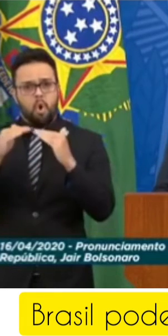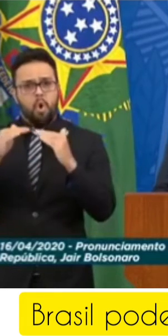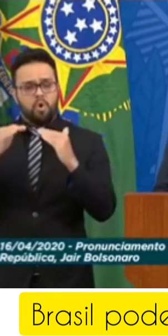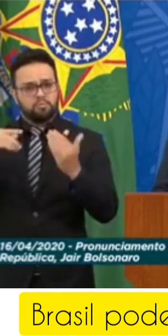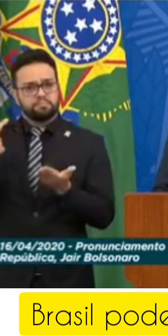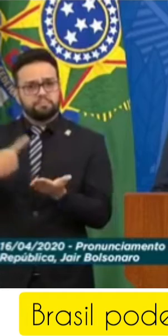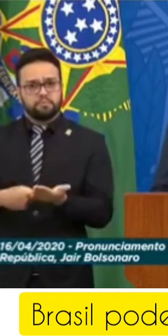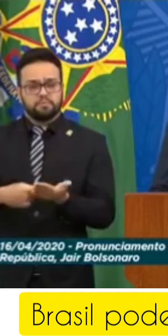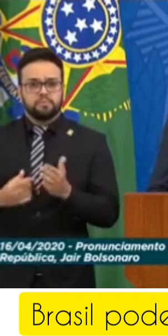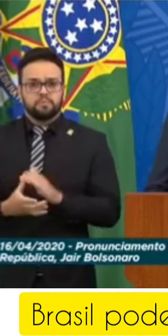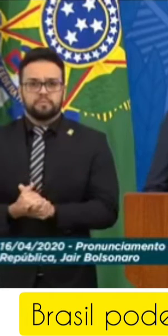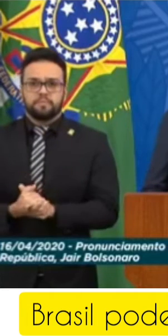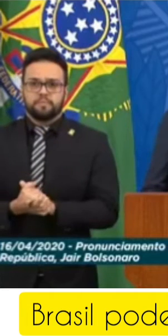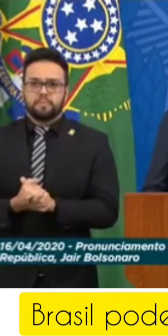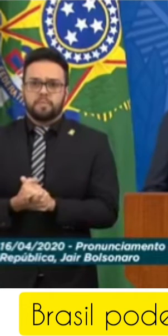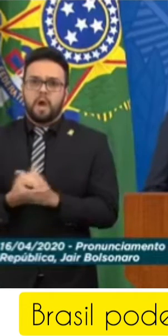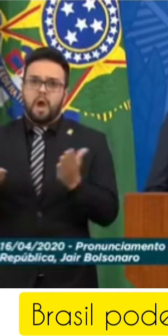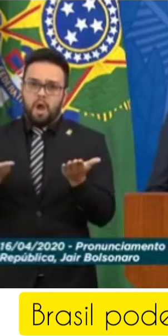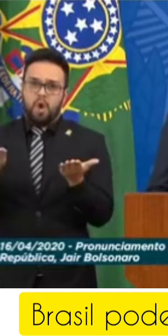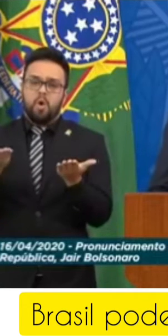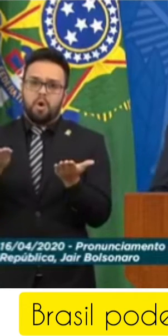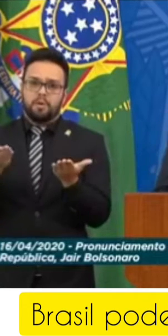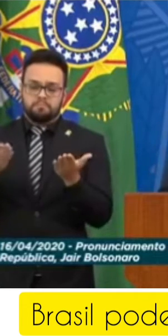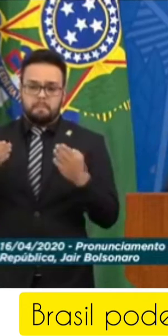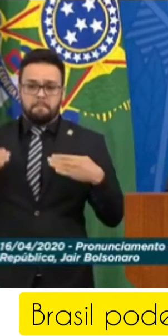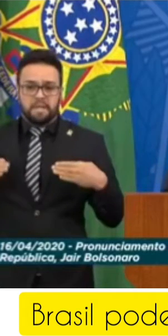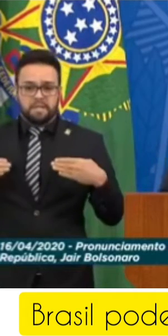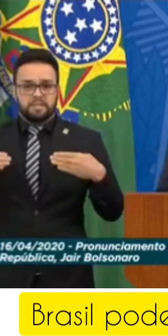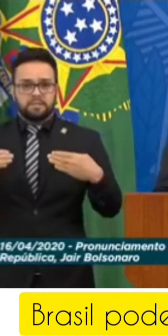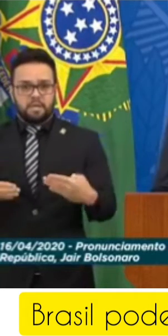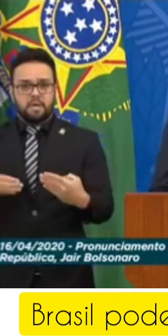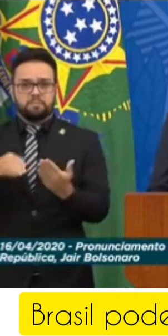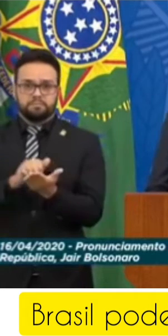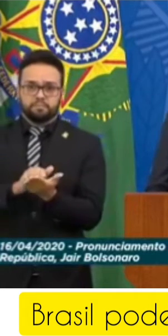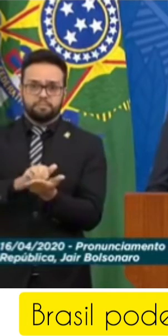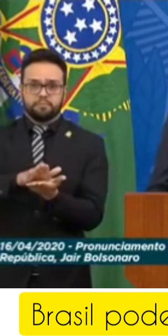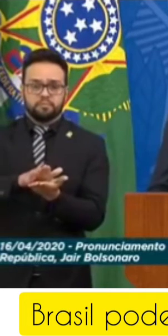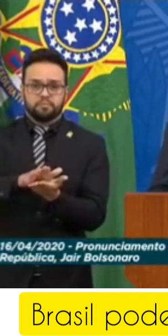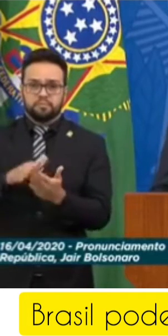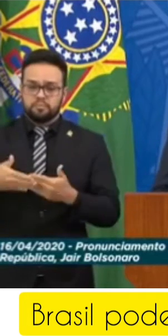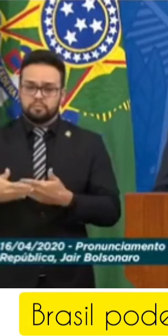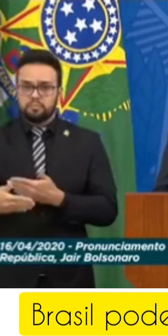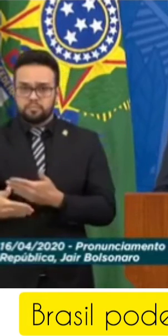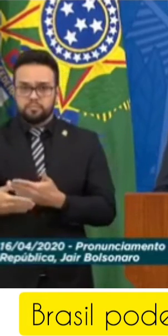eu o exonero do Ministério nas próximas horas.